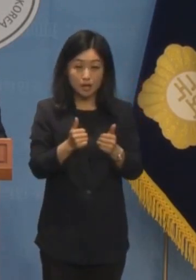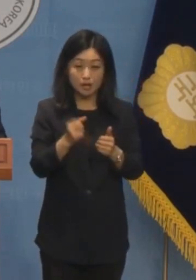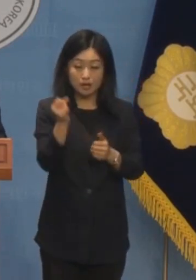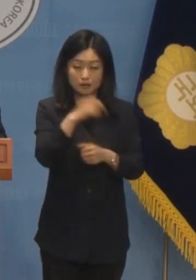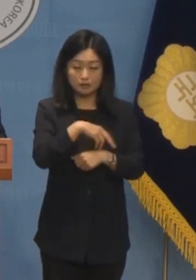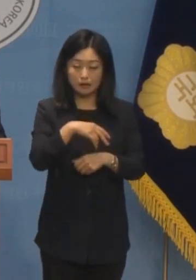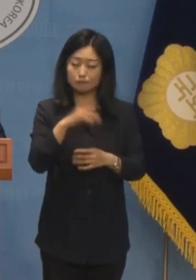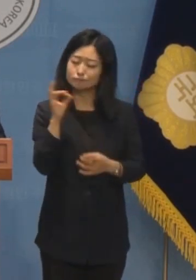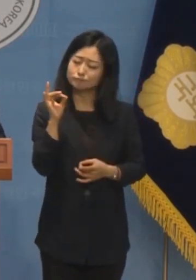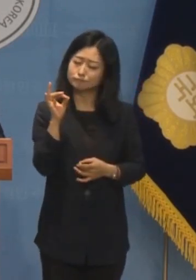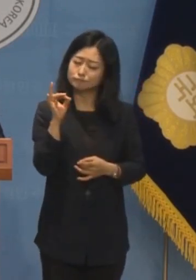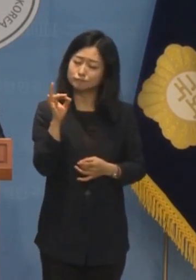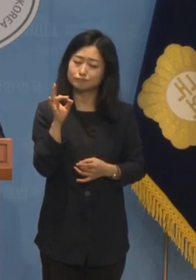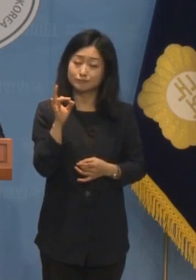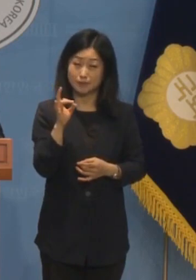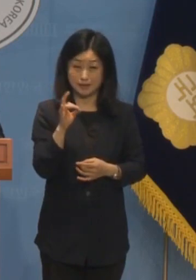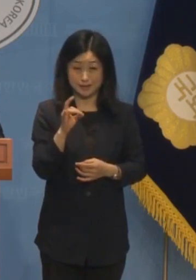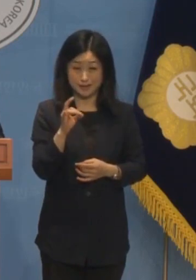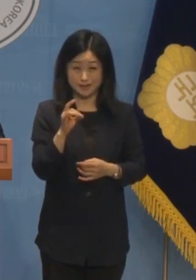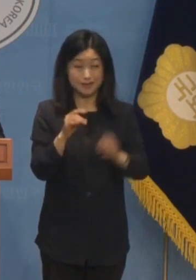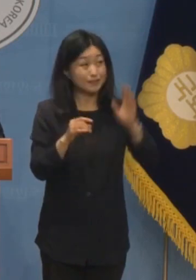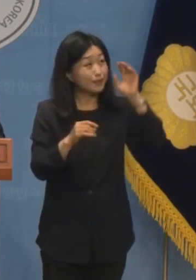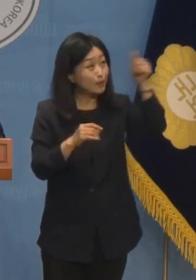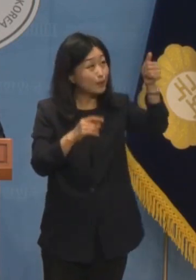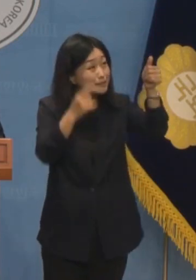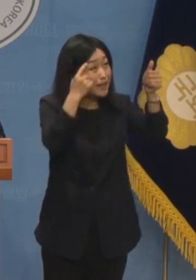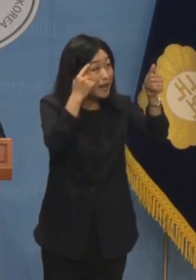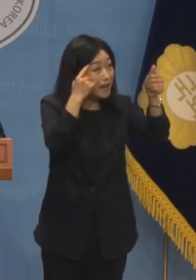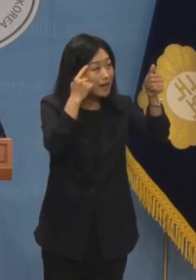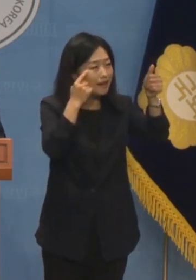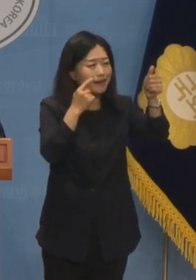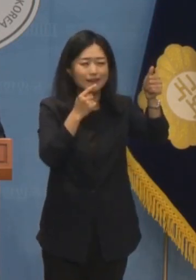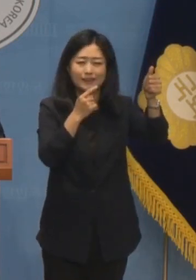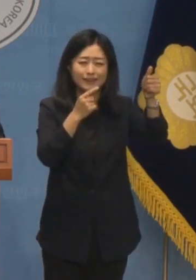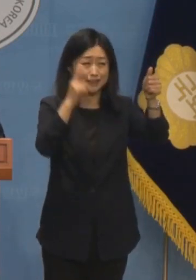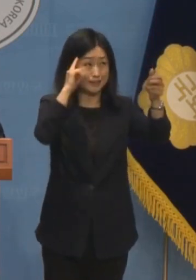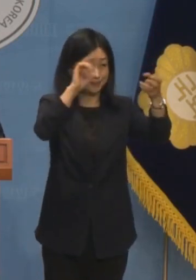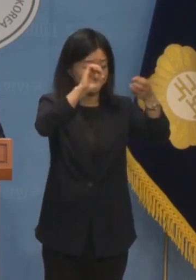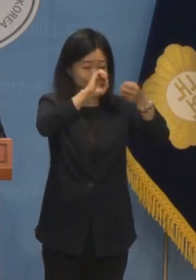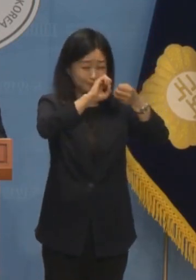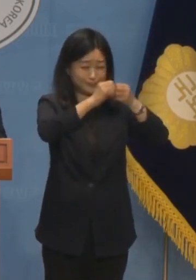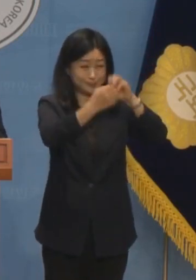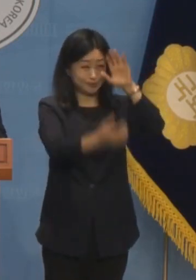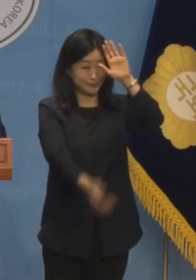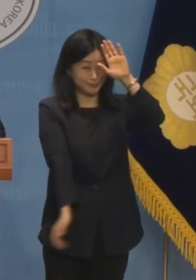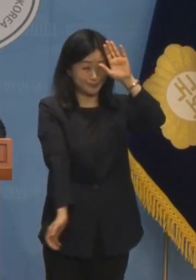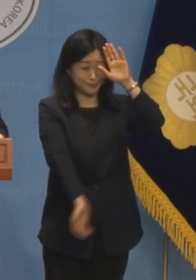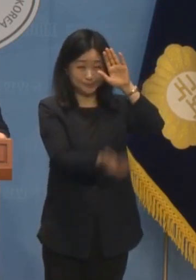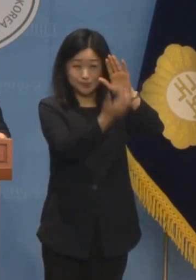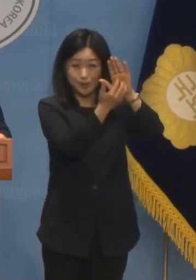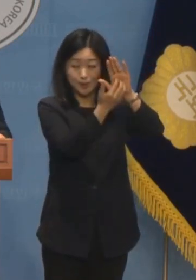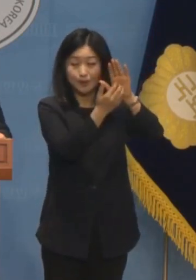거수기 노릇만 해야 한다는 대통령의 인식이야말로 비정상의 극치입니다.